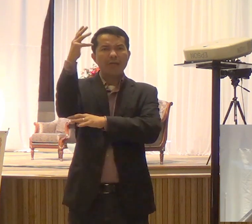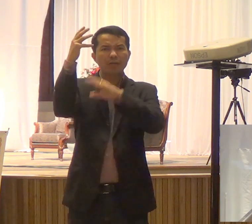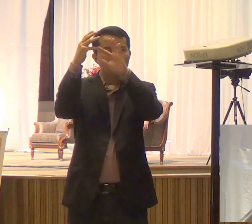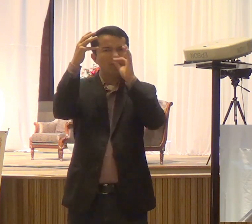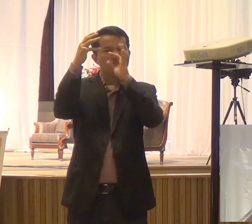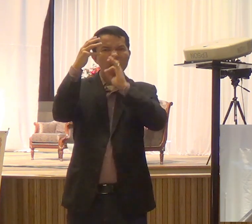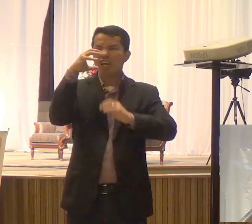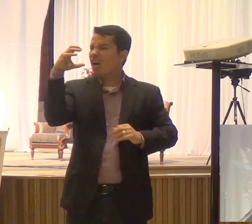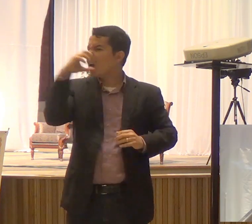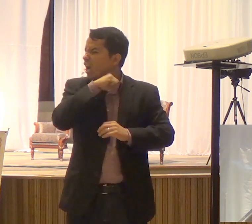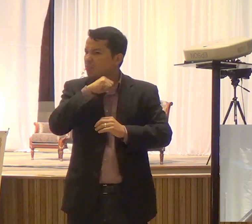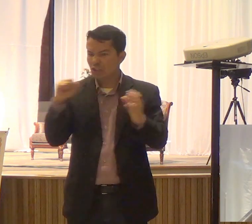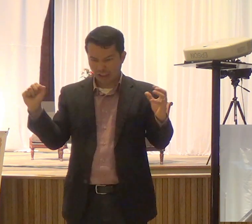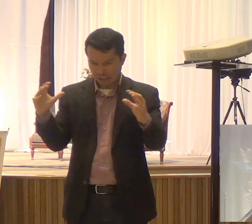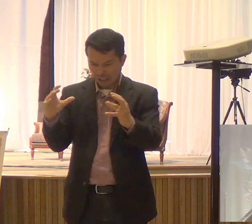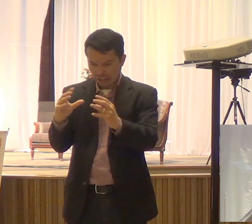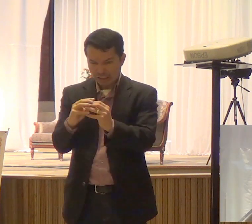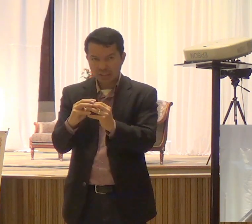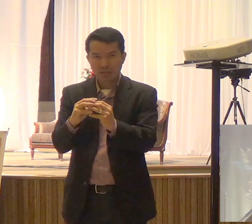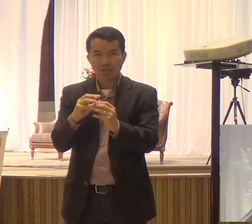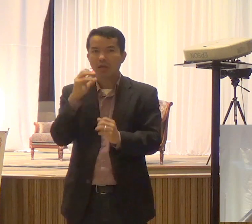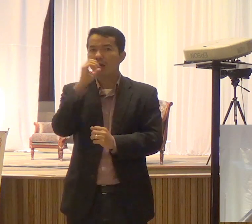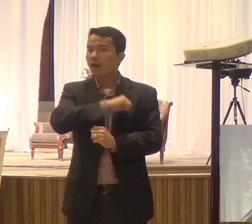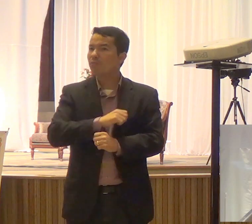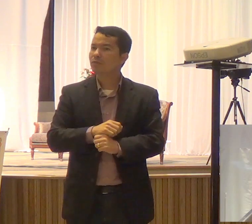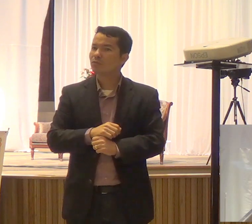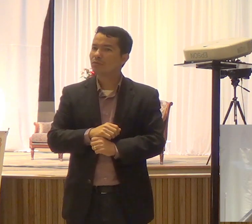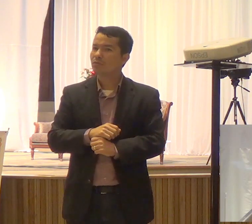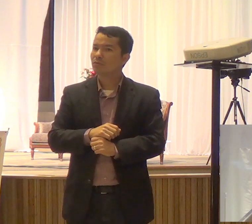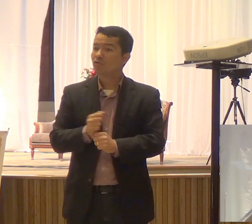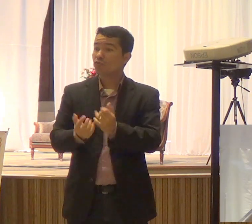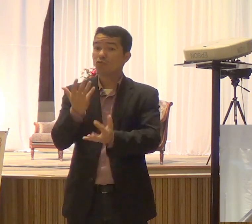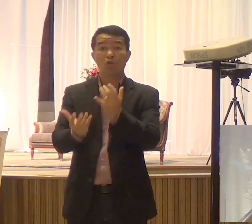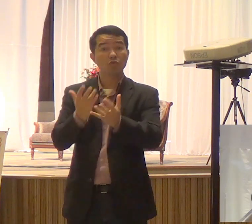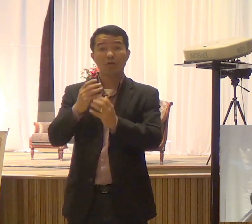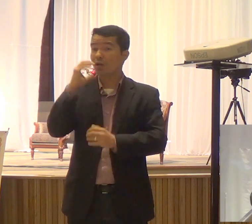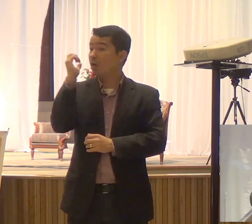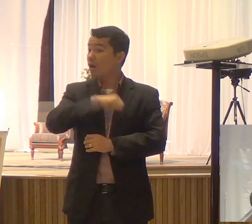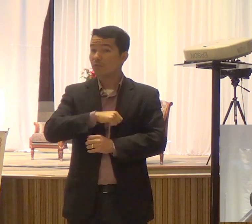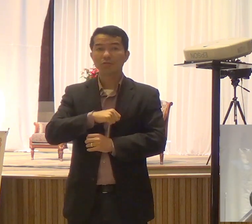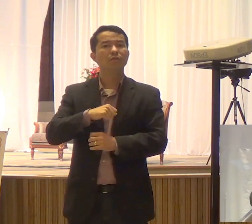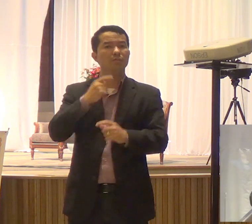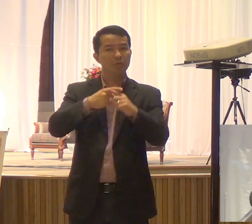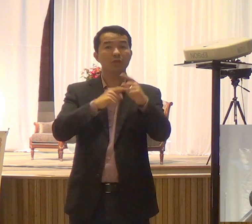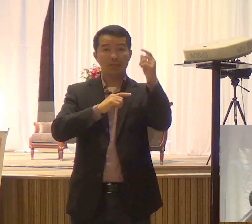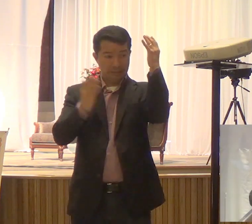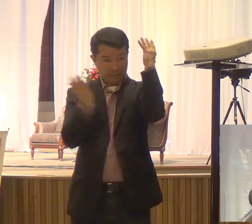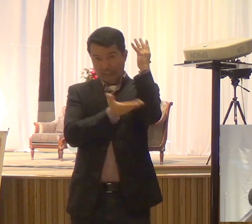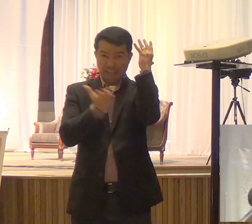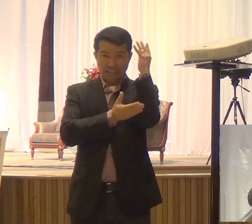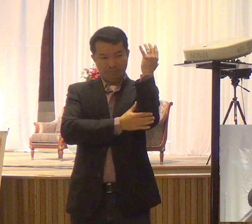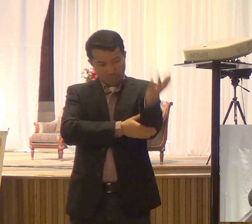ramo da videira, que além de não dar fruto, agora na ironia do texto, é jogado na fogueira,